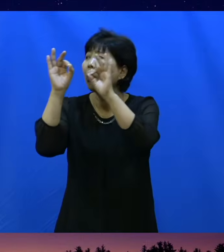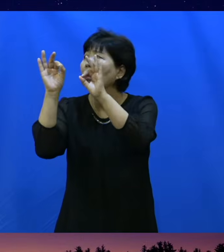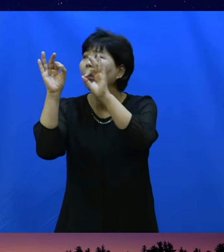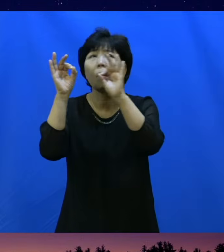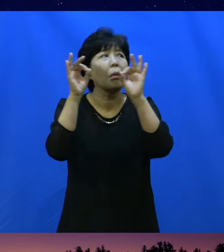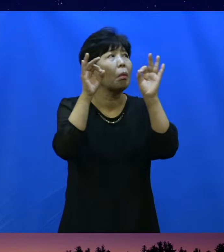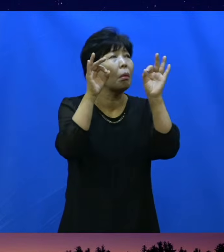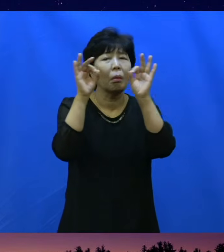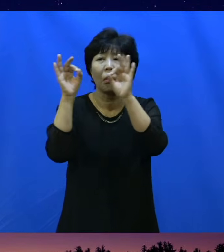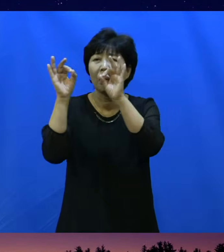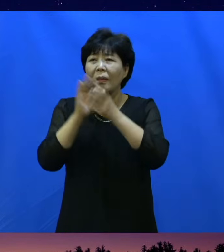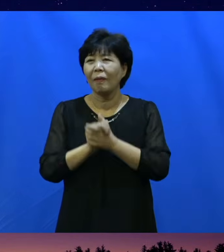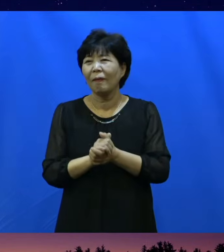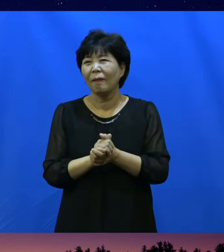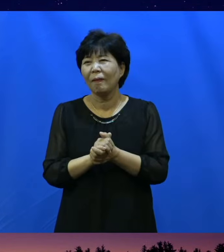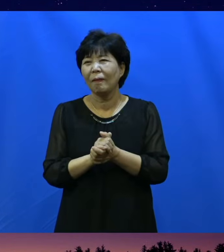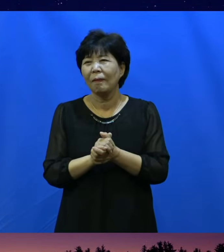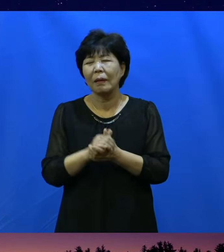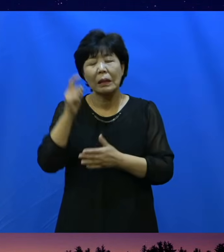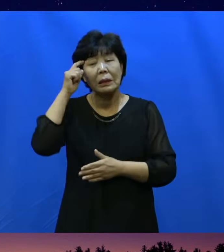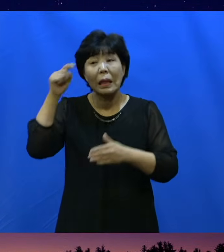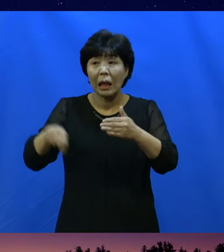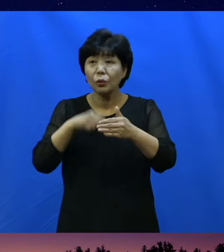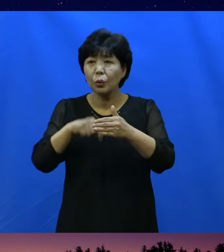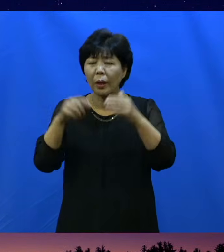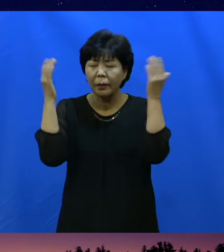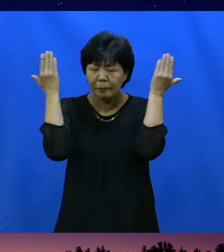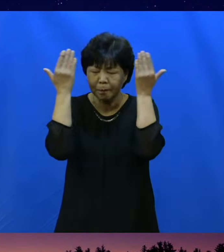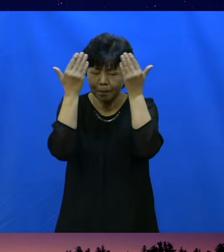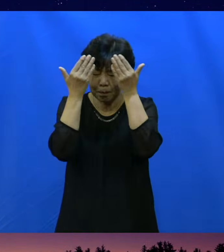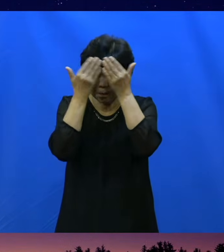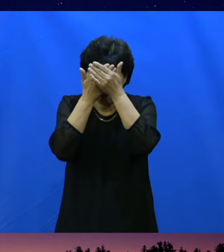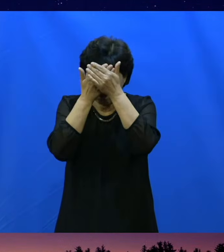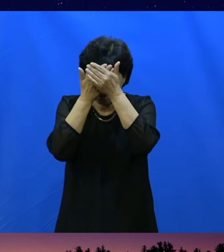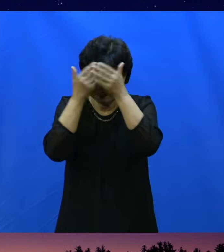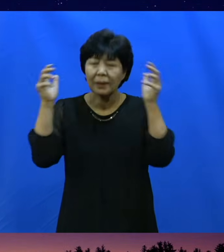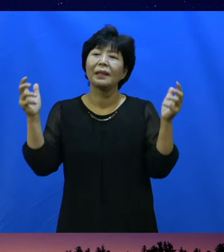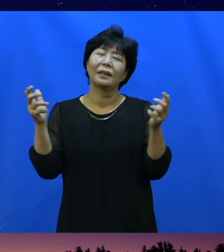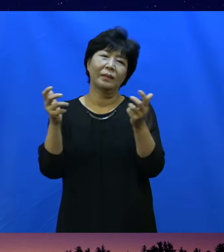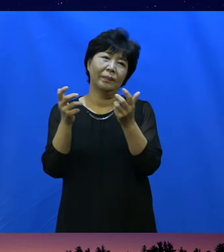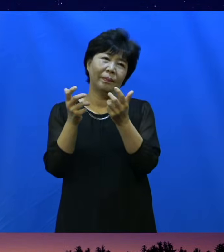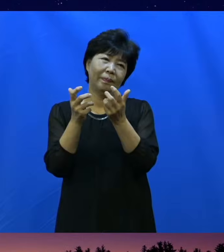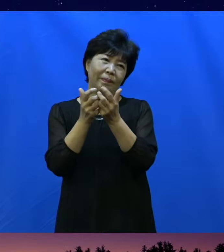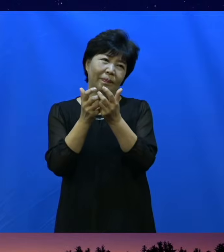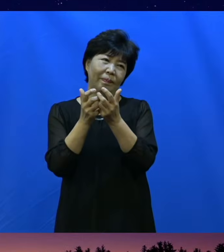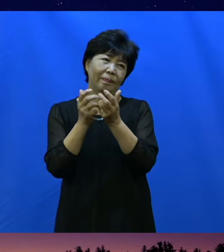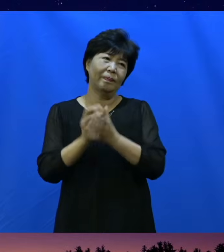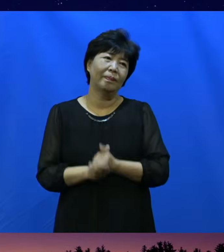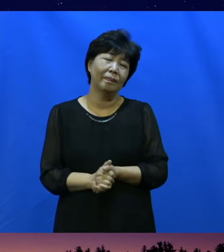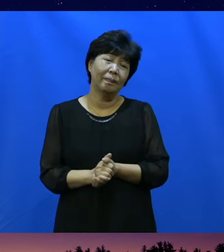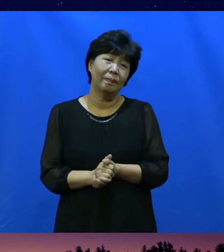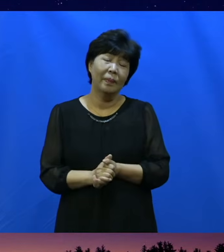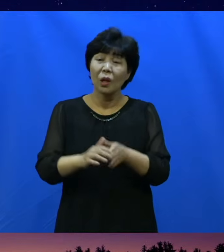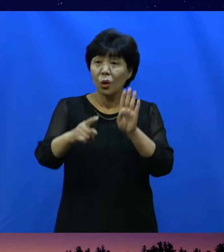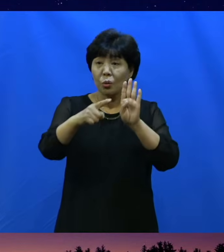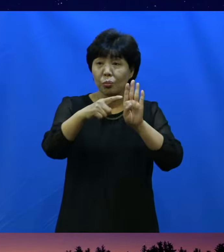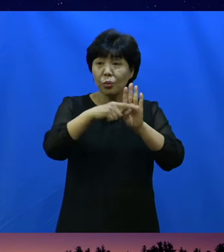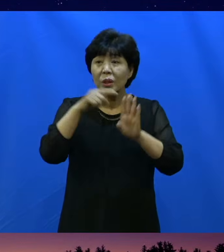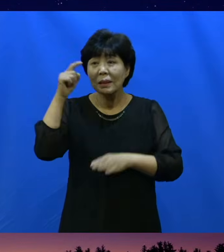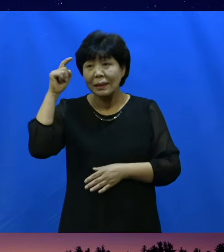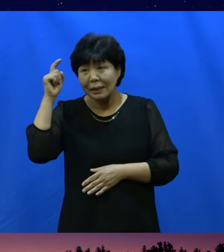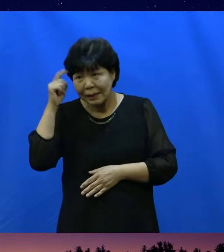이 생각 안에 굉장히 어두움이 가득한 거예요. 그림자가 져 있는 거예요. 이 부정적인